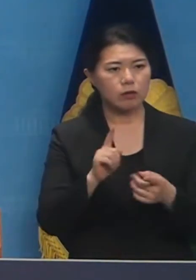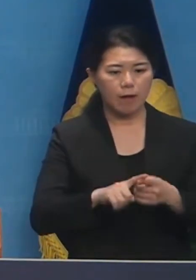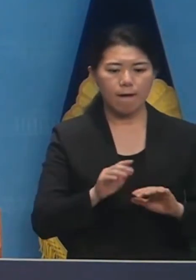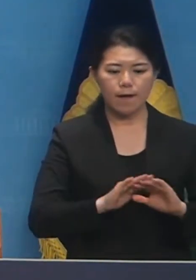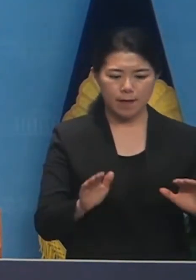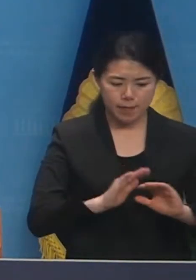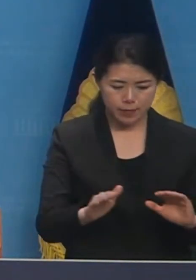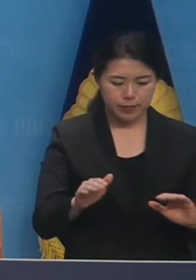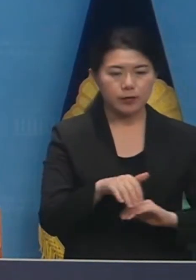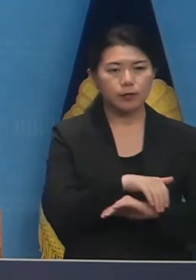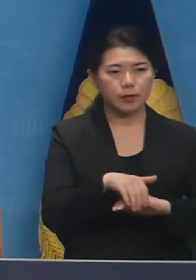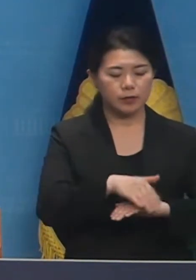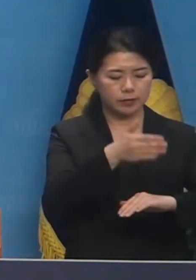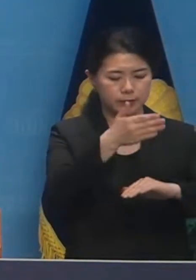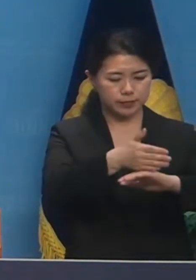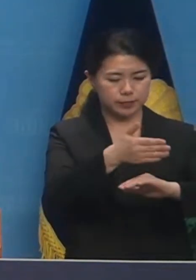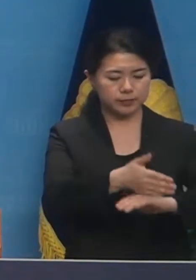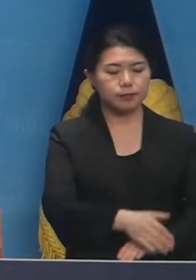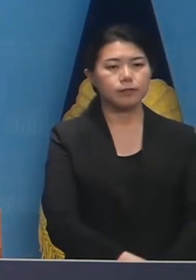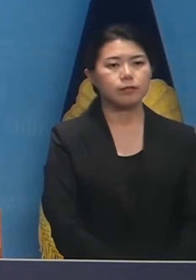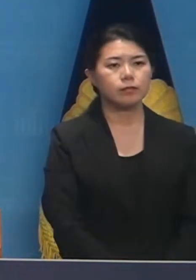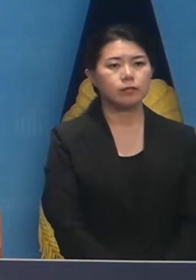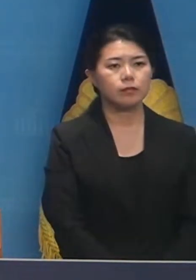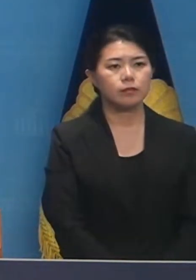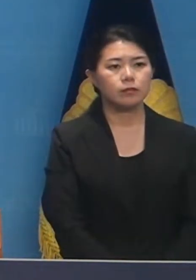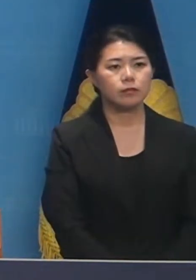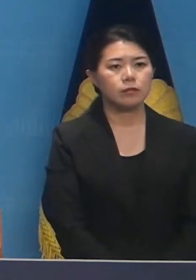합니다. 감사합니다.